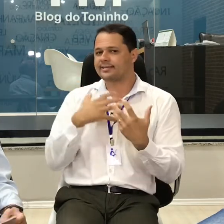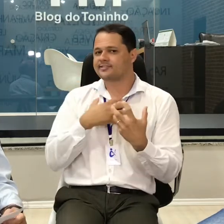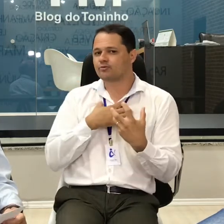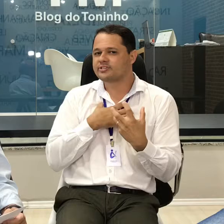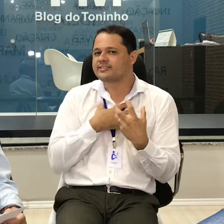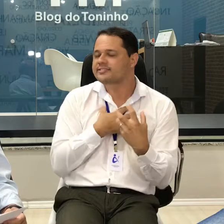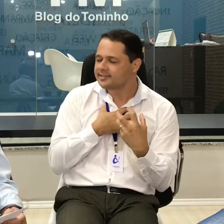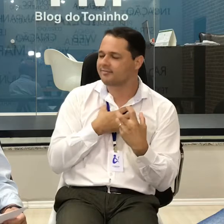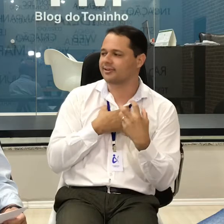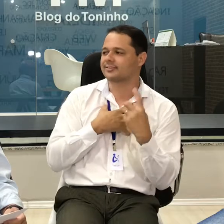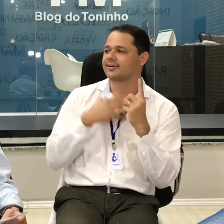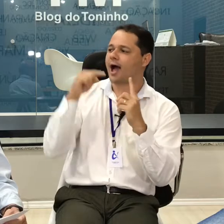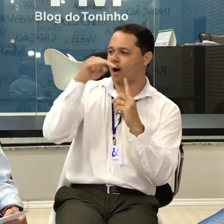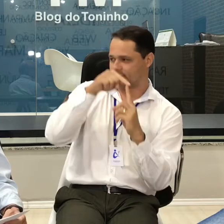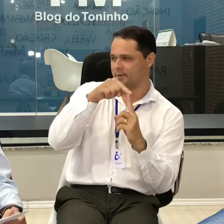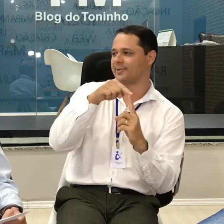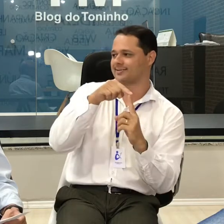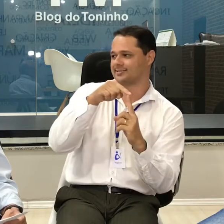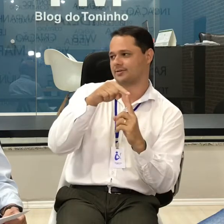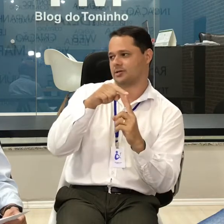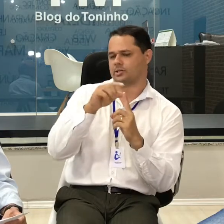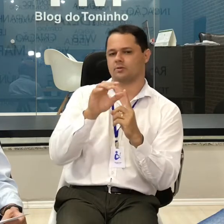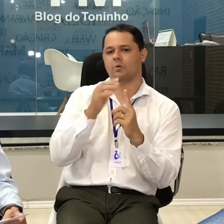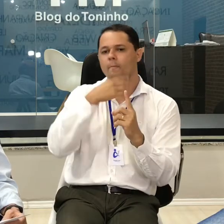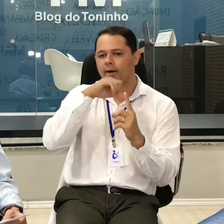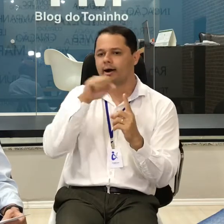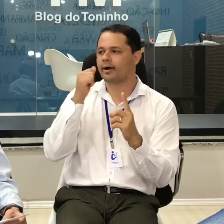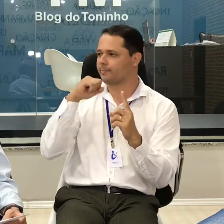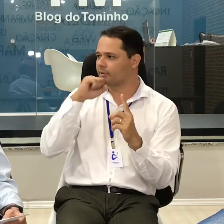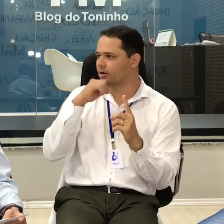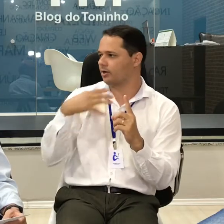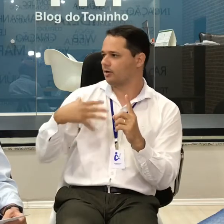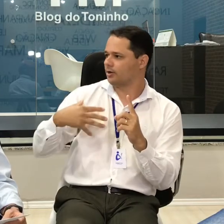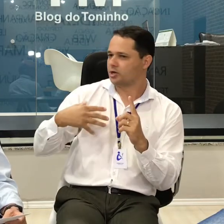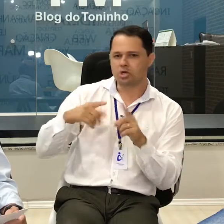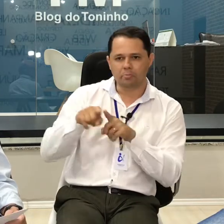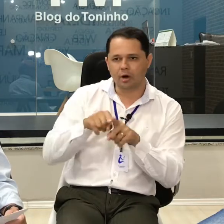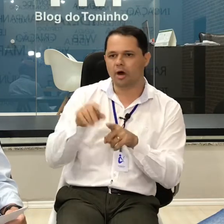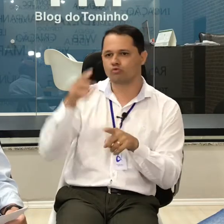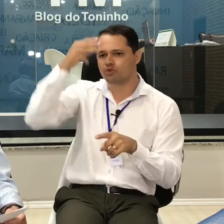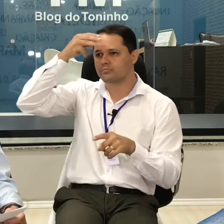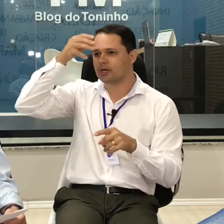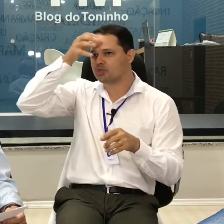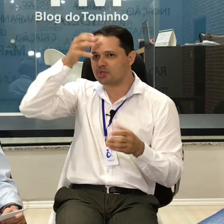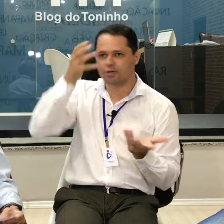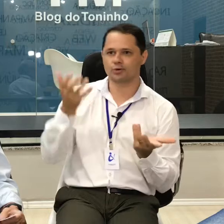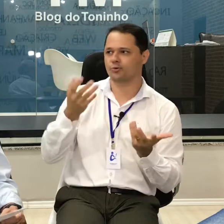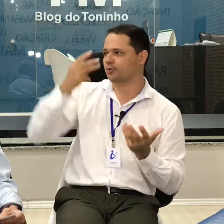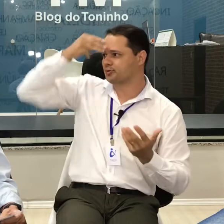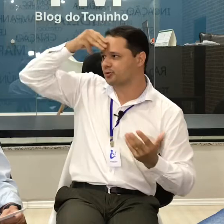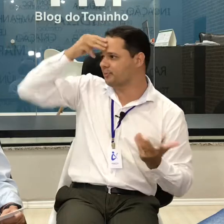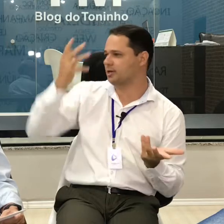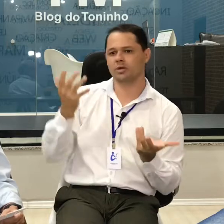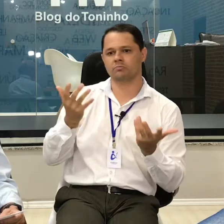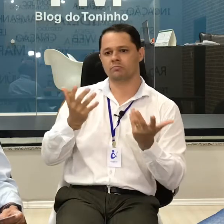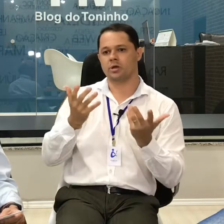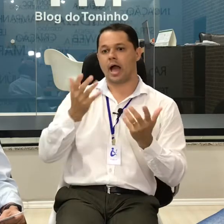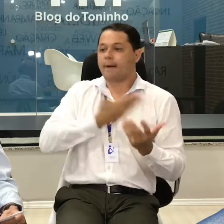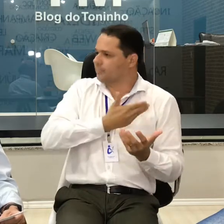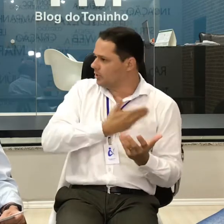são sensíveis ao que ele passa. Então, pai, mãe, irmão, tio, sobrinho,